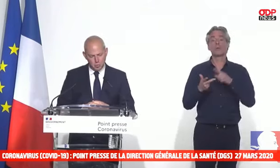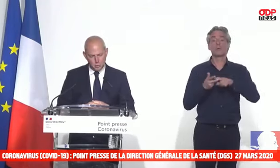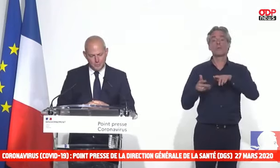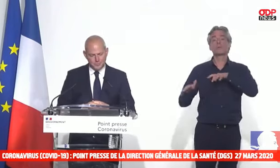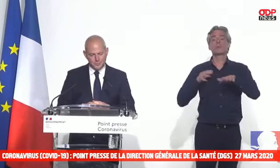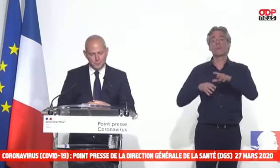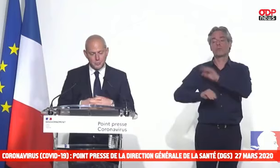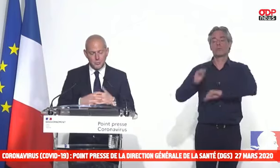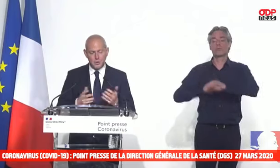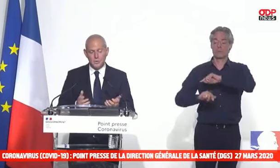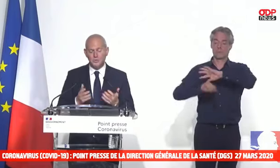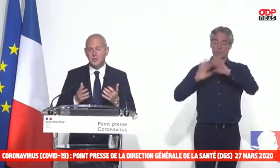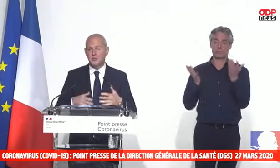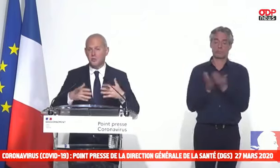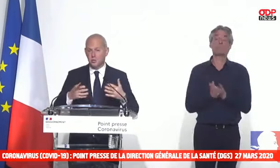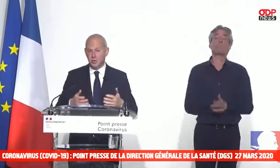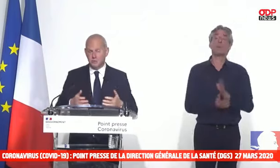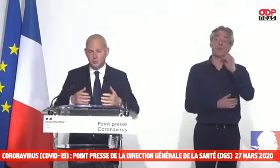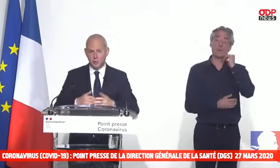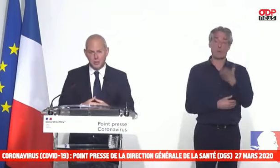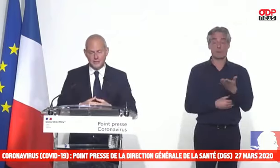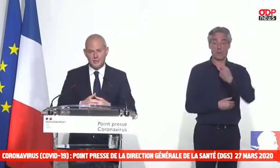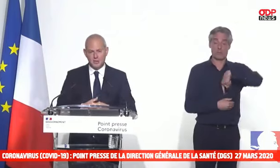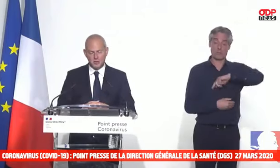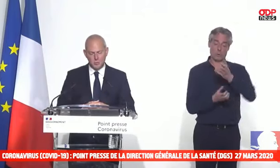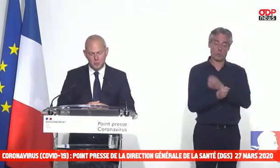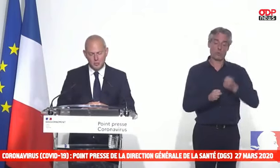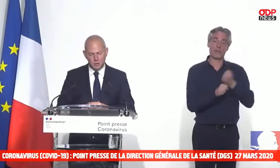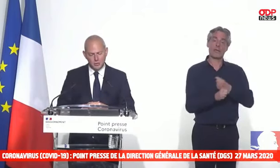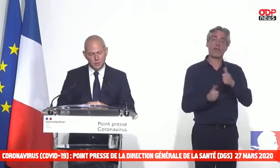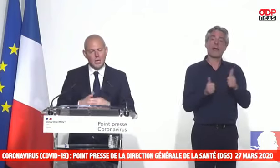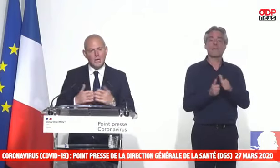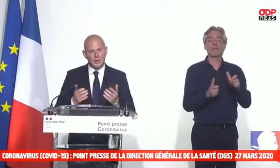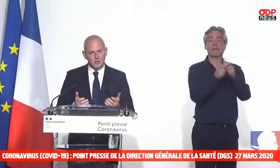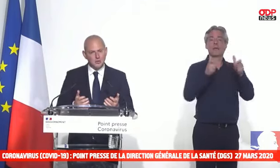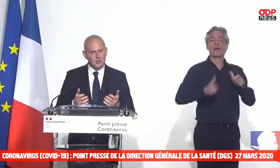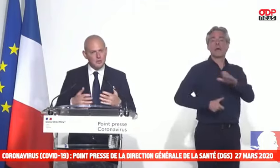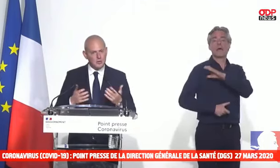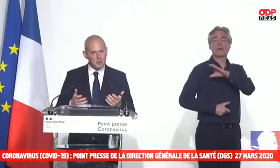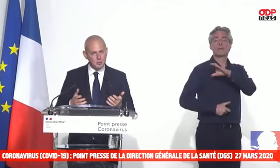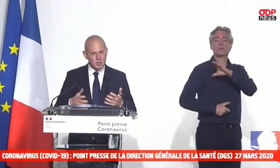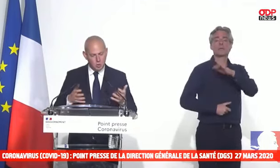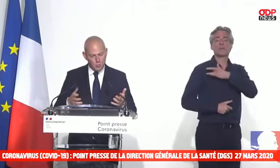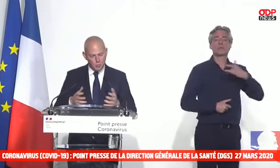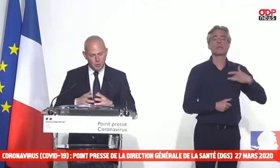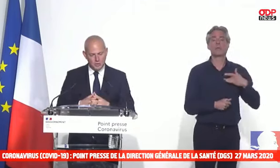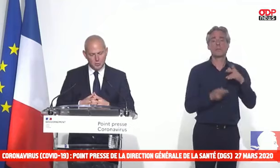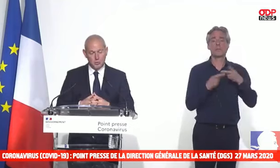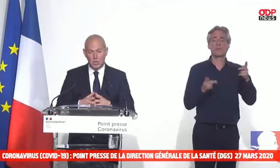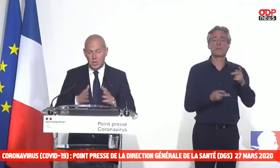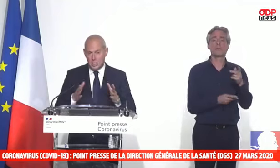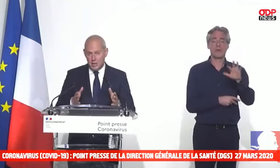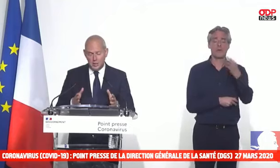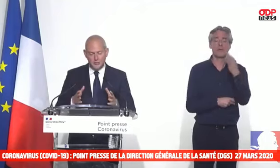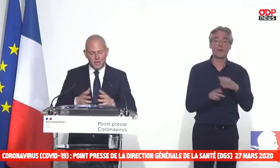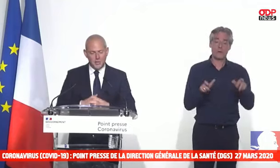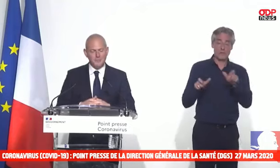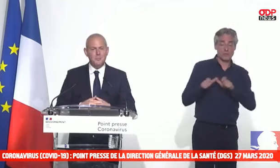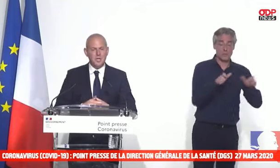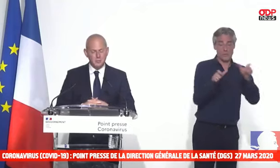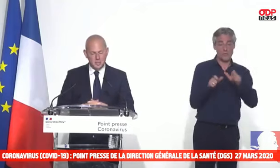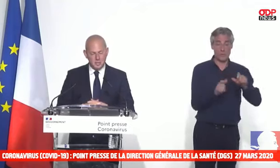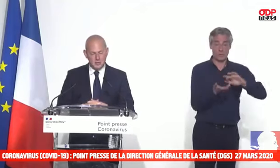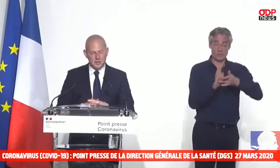de soins. C'est pour cette raison que nous avons mis en place avec Santé publique France la surveillance syndromique en population, et un